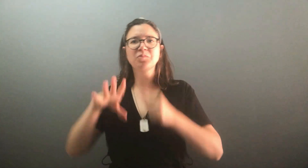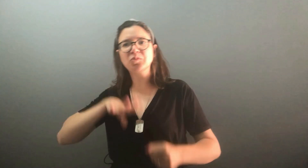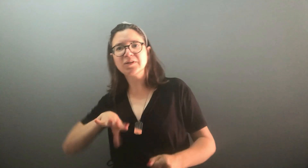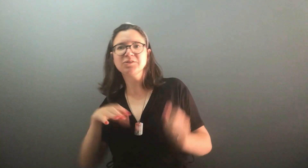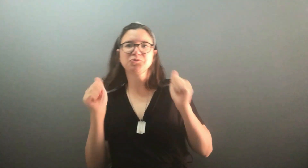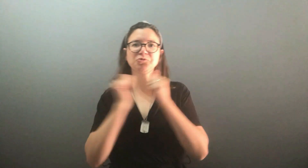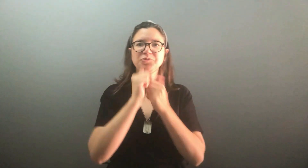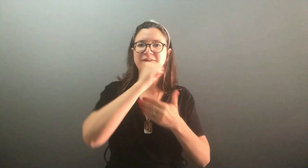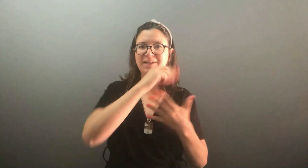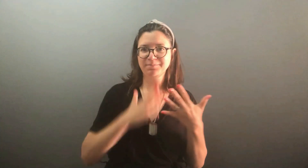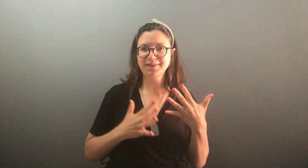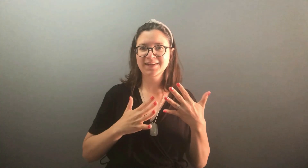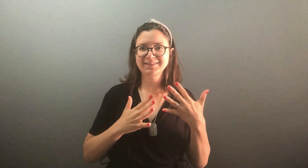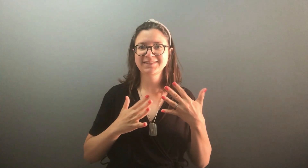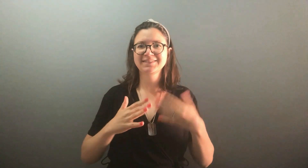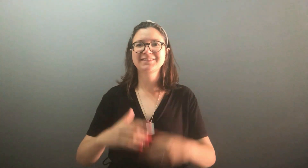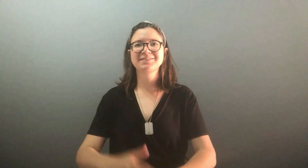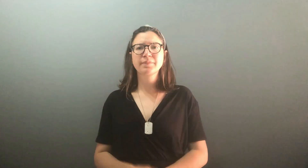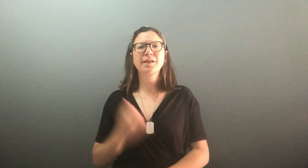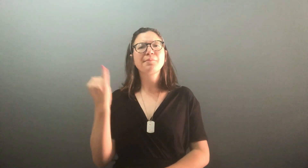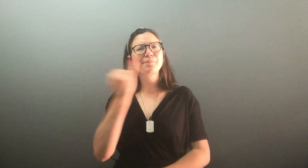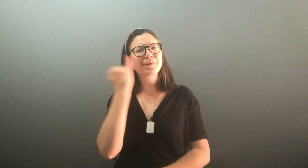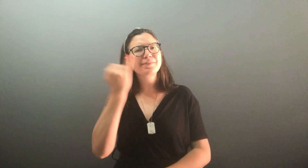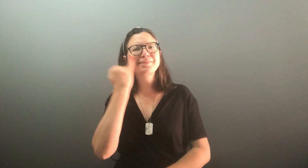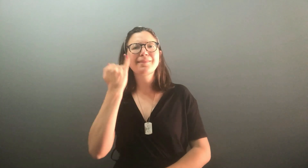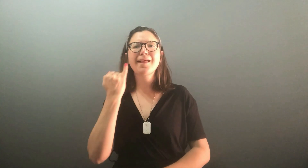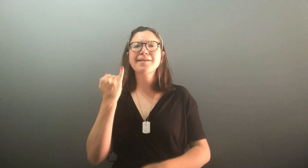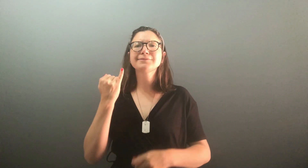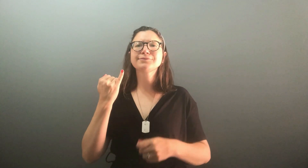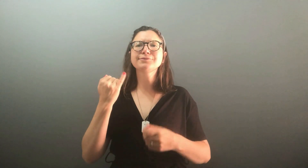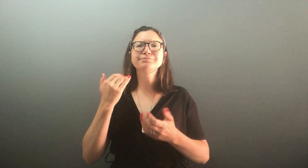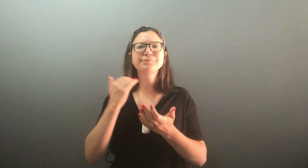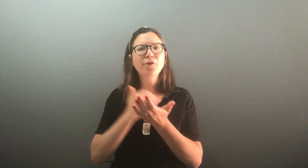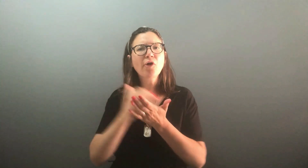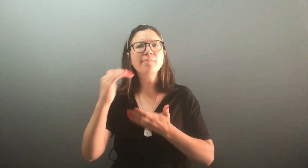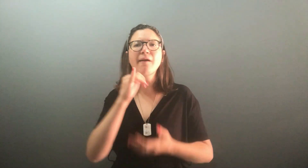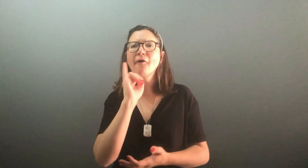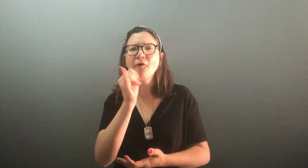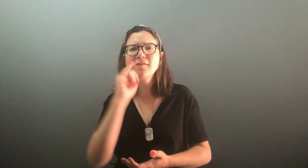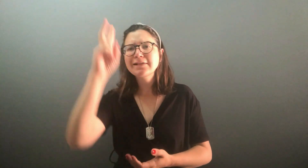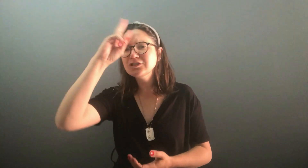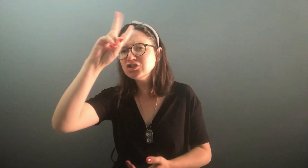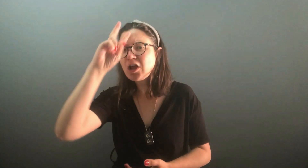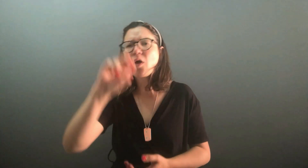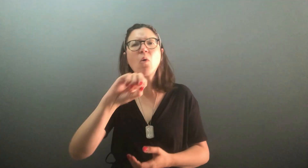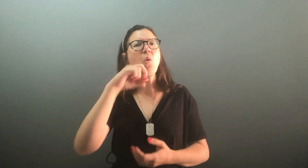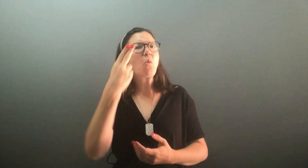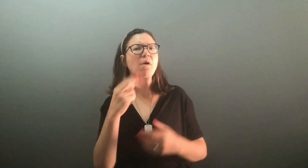bilíngue, com Libras e português. É de extrema importância que esses trabalhos, como contação de